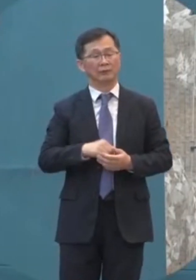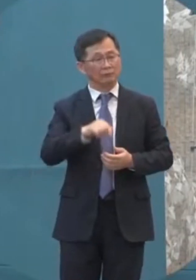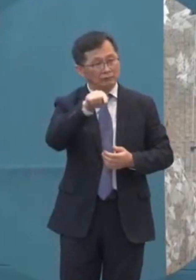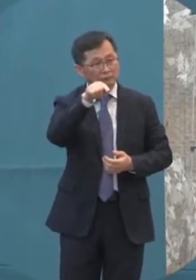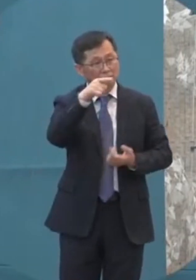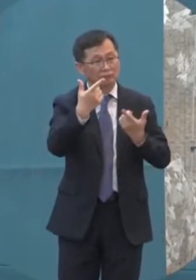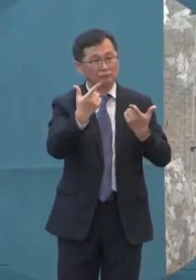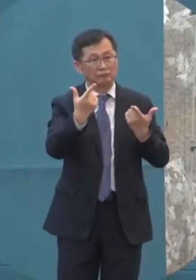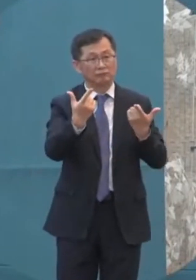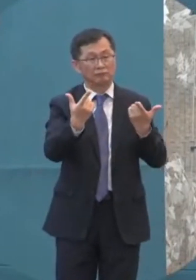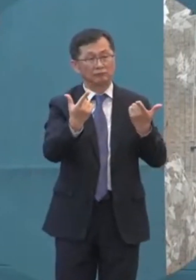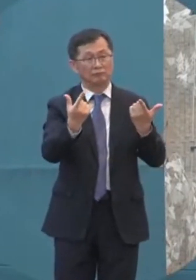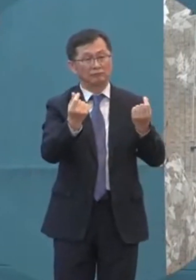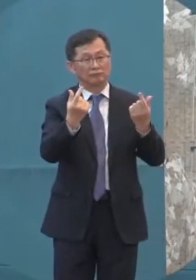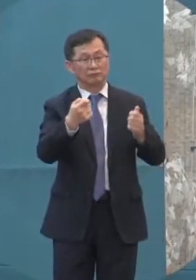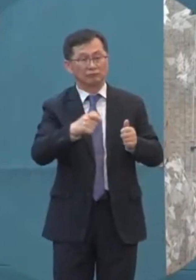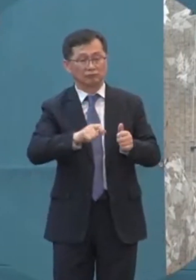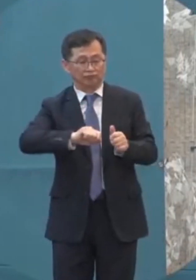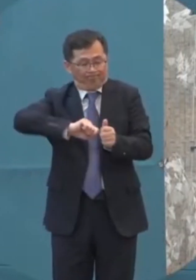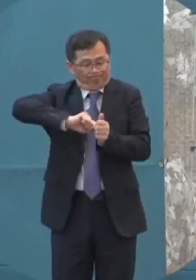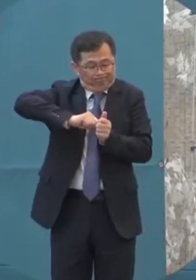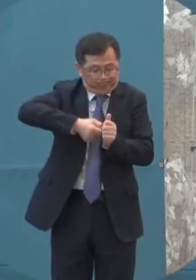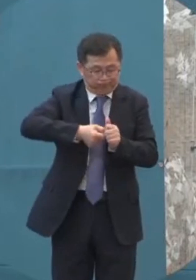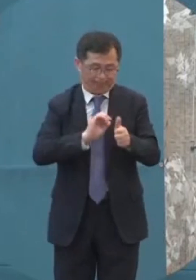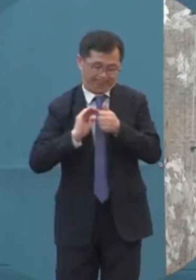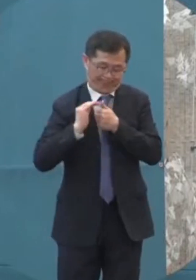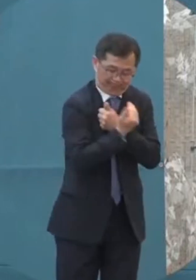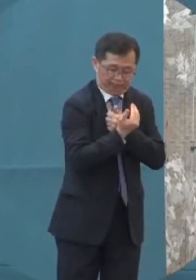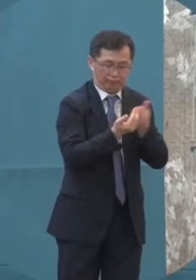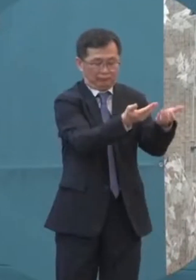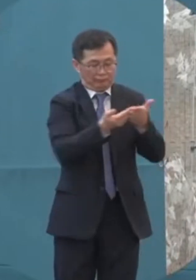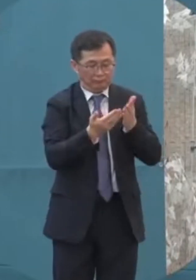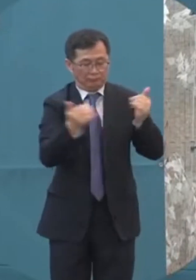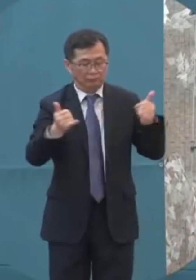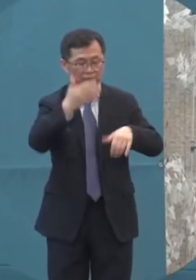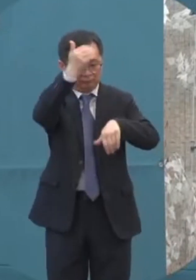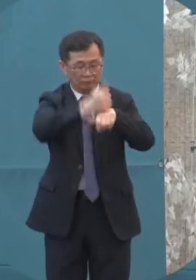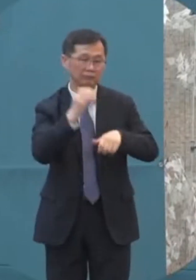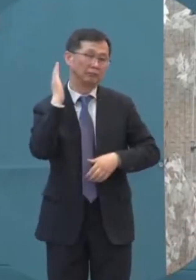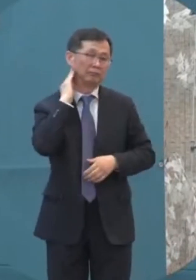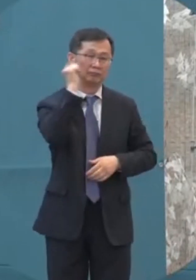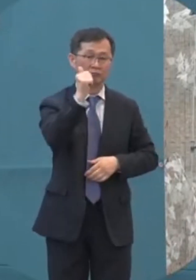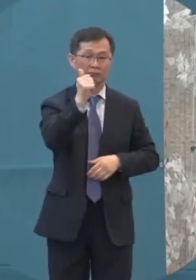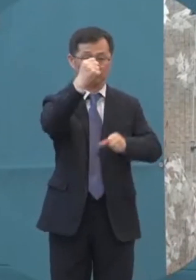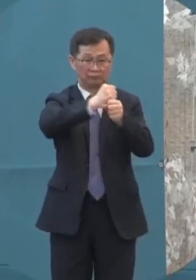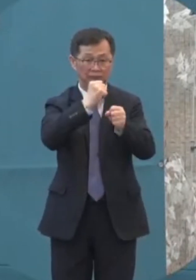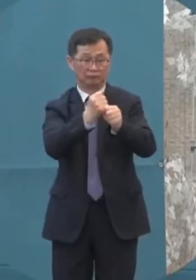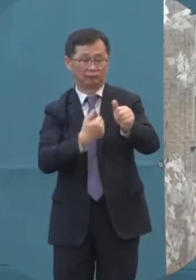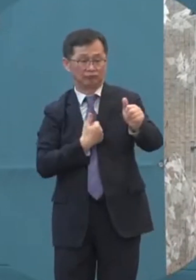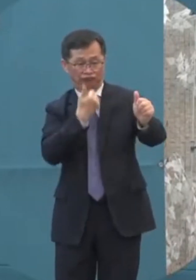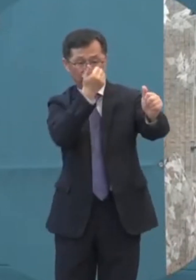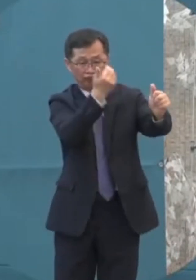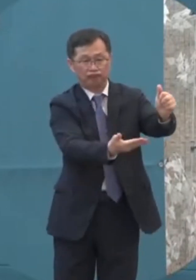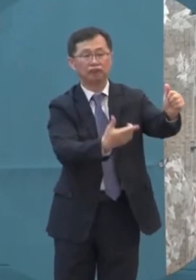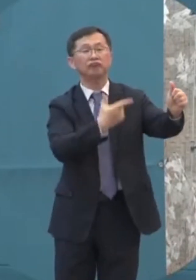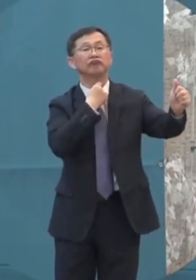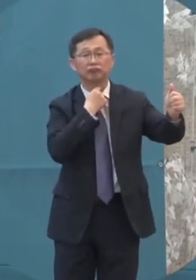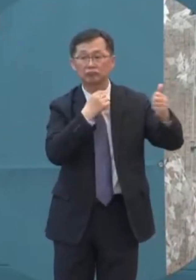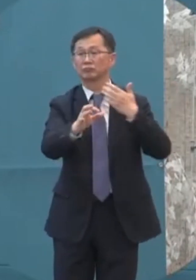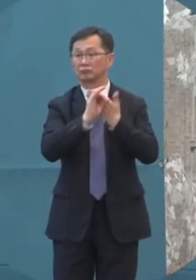그렇게 억지 방탄으로 보호받은 사람을 대통령으로 만들겠다.